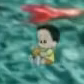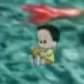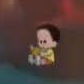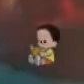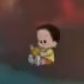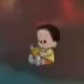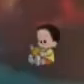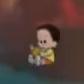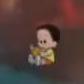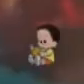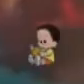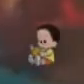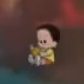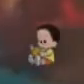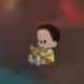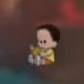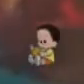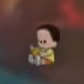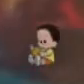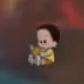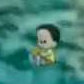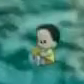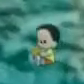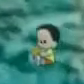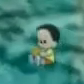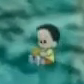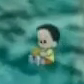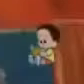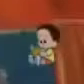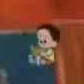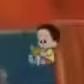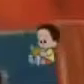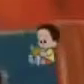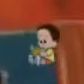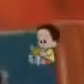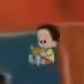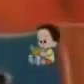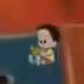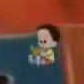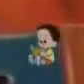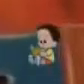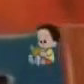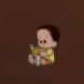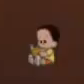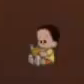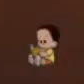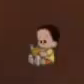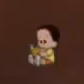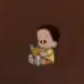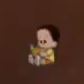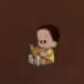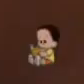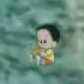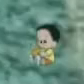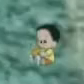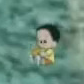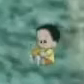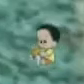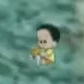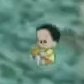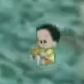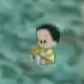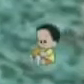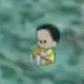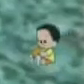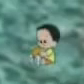cai. Uma menina sobe as escadas de um brinquedo. Um menino gargalha e aponta para Ia, caído com o